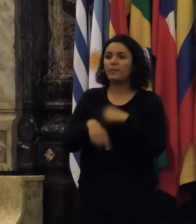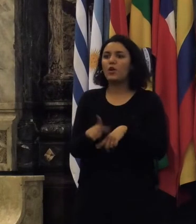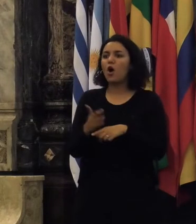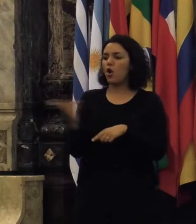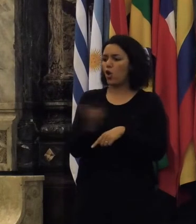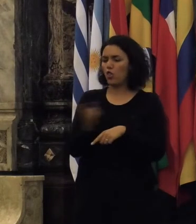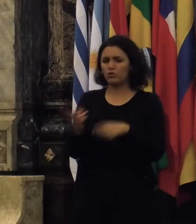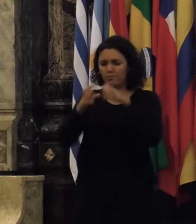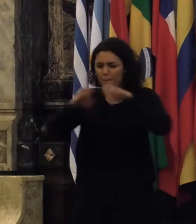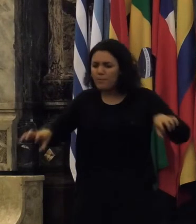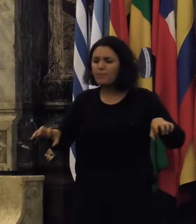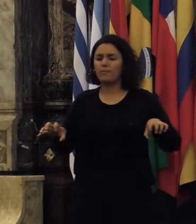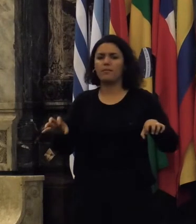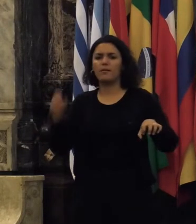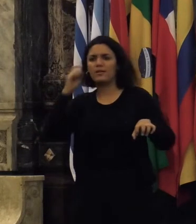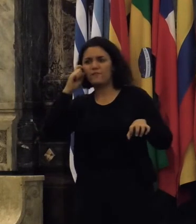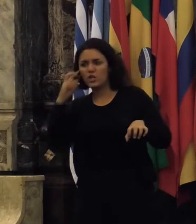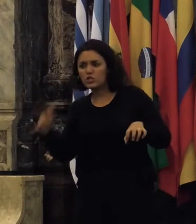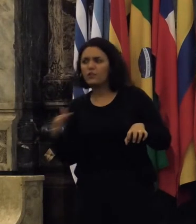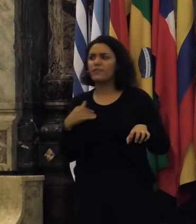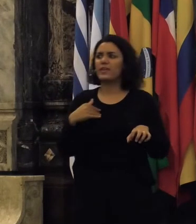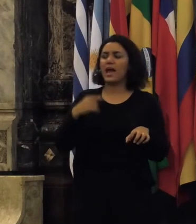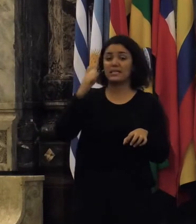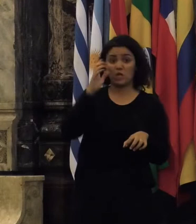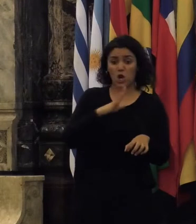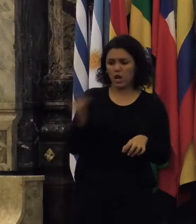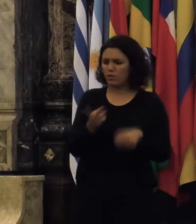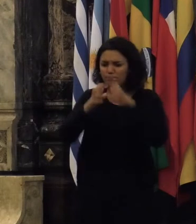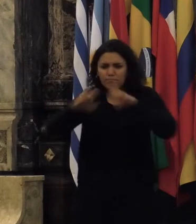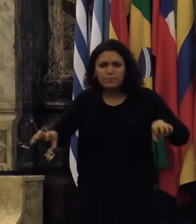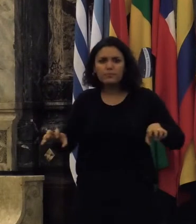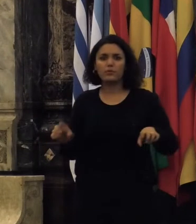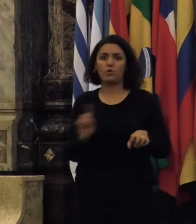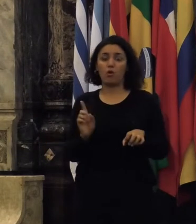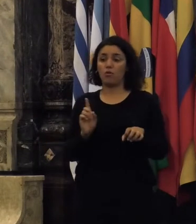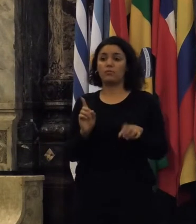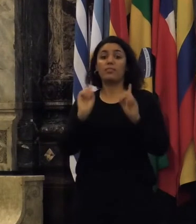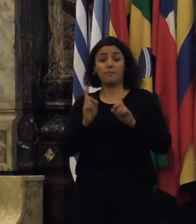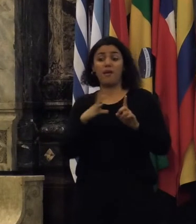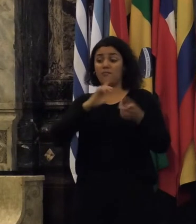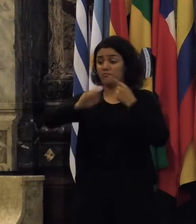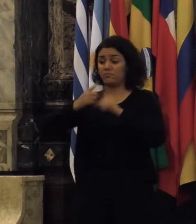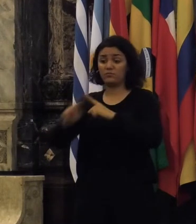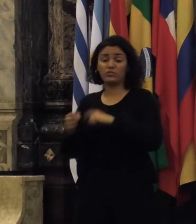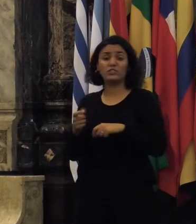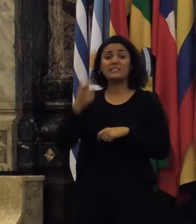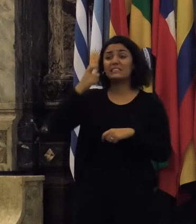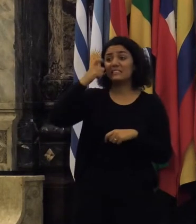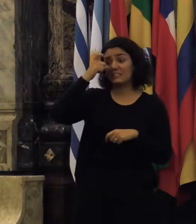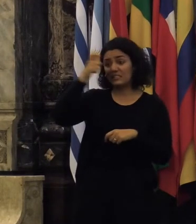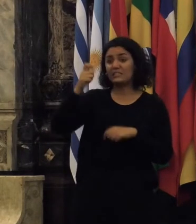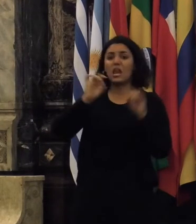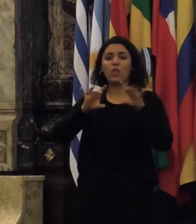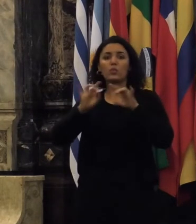cortar cualquier otro vínculo con las neurociencias, con las ciencias sociales en general, con las ciencias naturales, con otros campos del